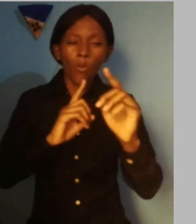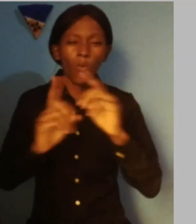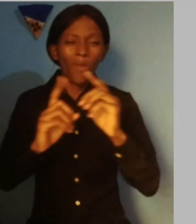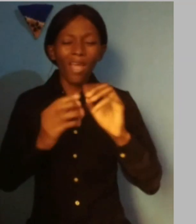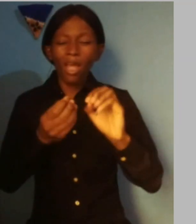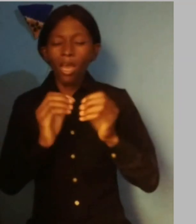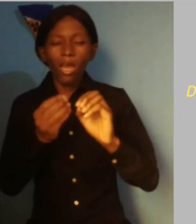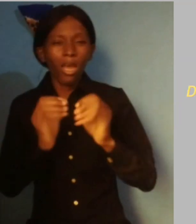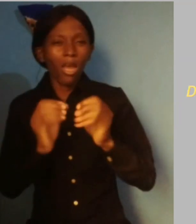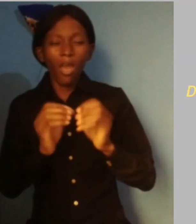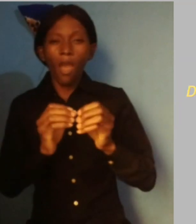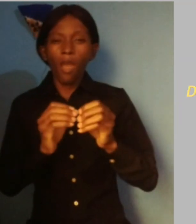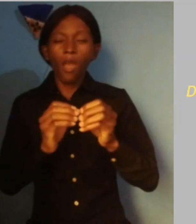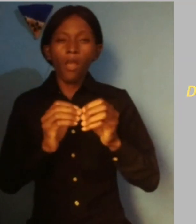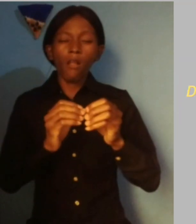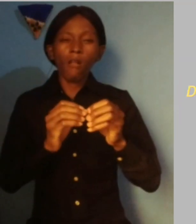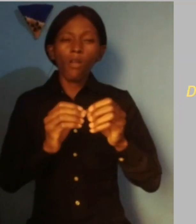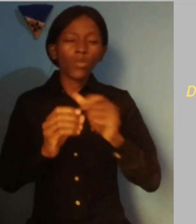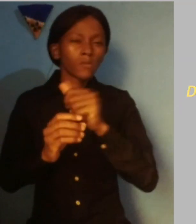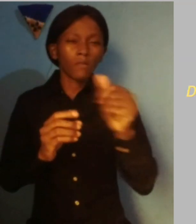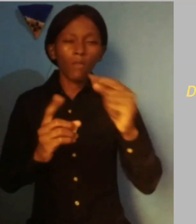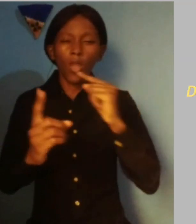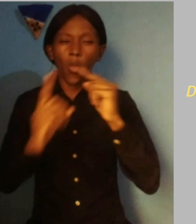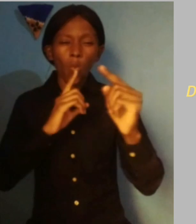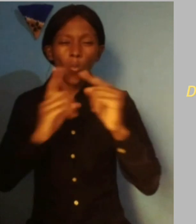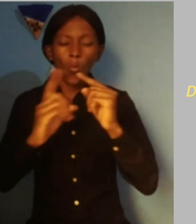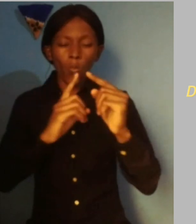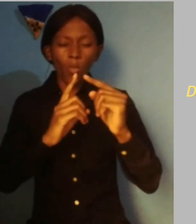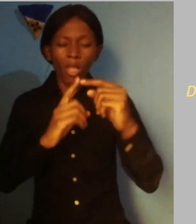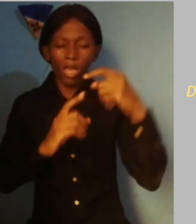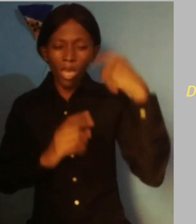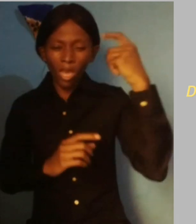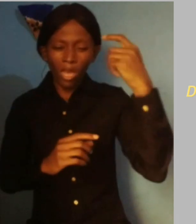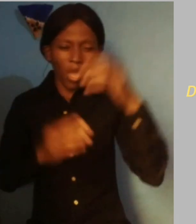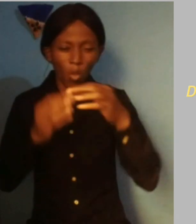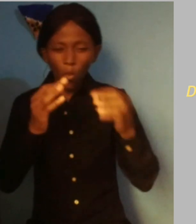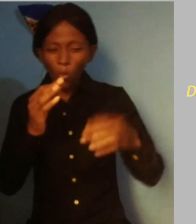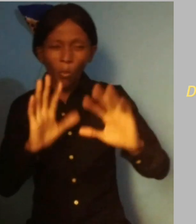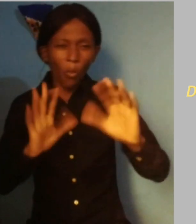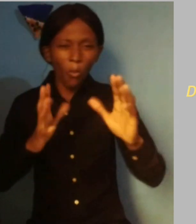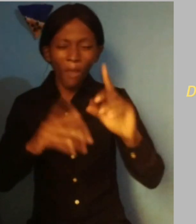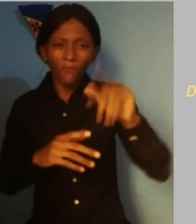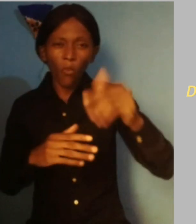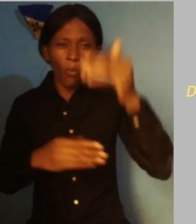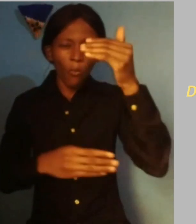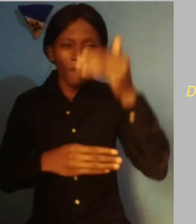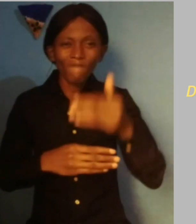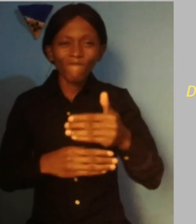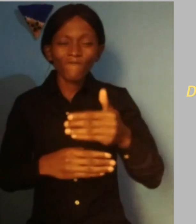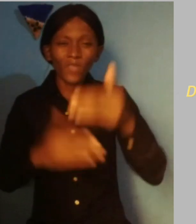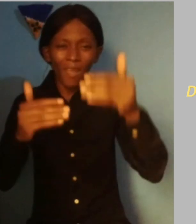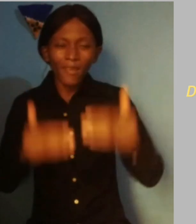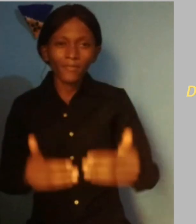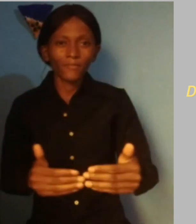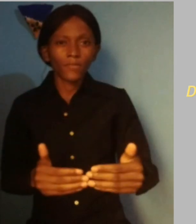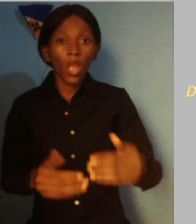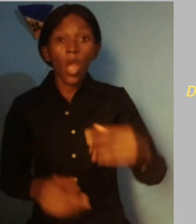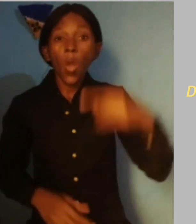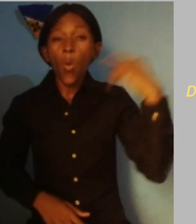Le Cameroun, fidèle à sa devise, l'a toujours utilisée pour résoudre les problèmes qu'elle